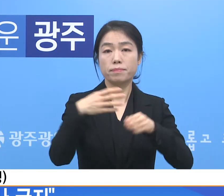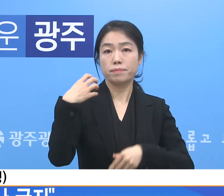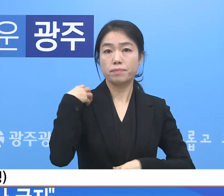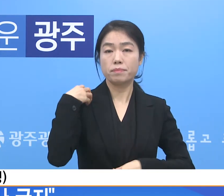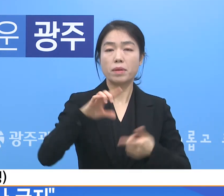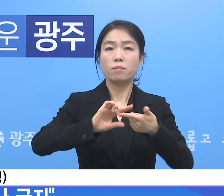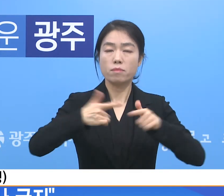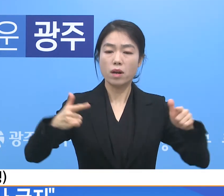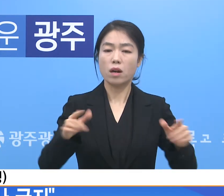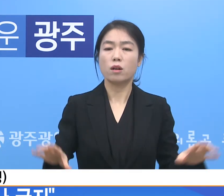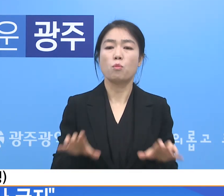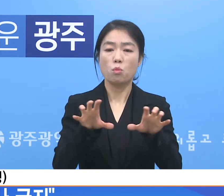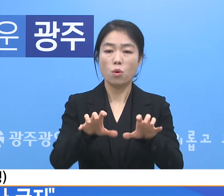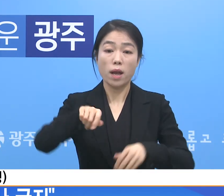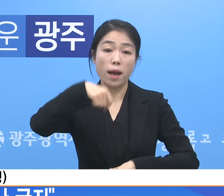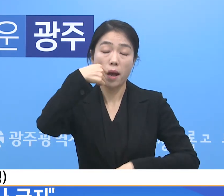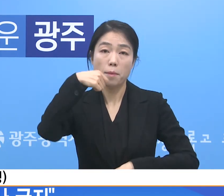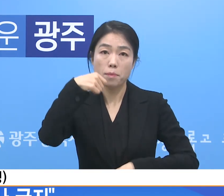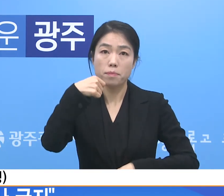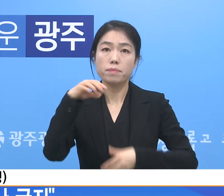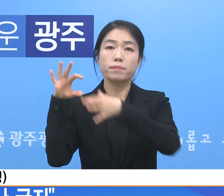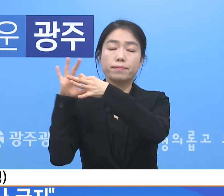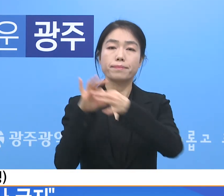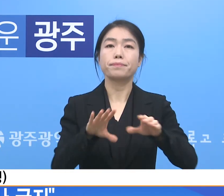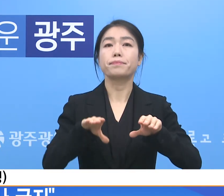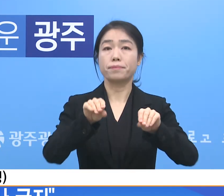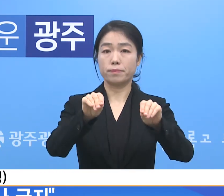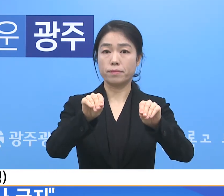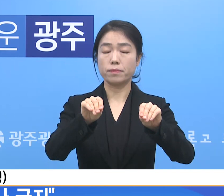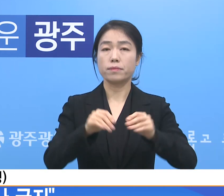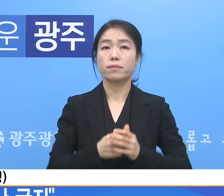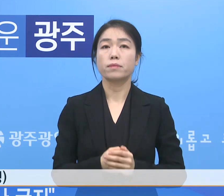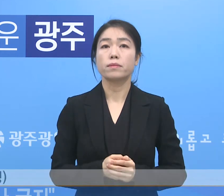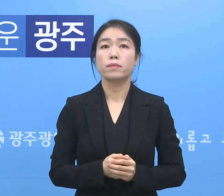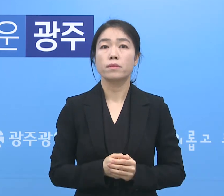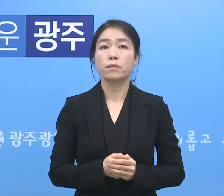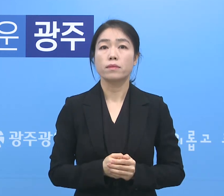주관하는 각종 모임과 식사는 계속 금지됩니다.